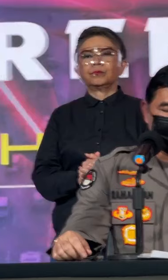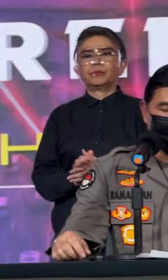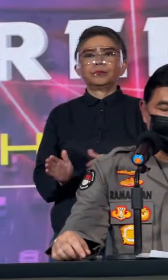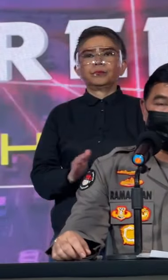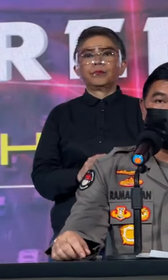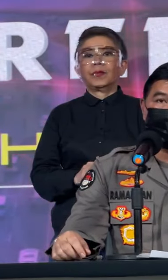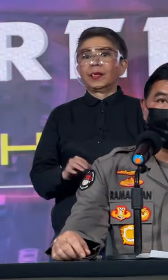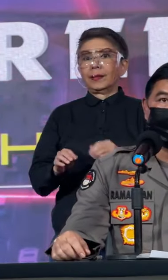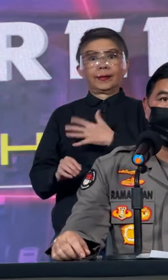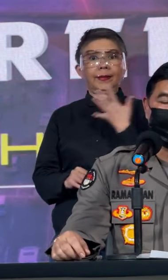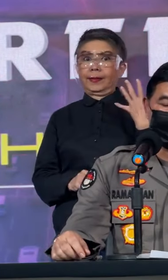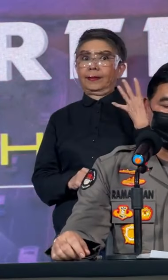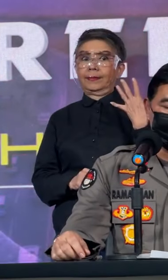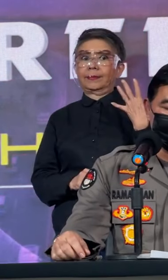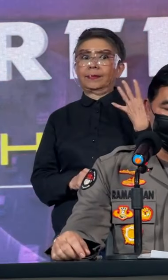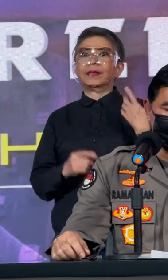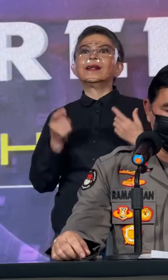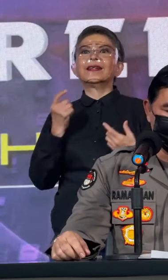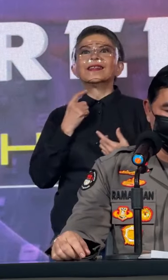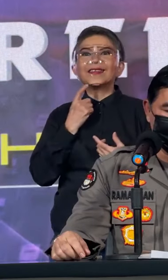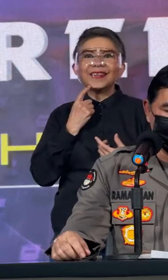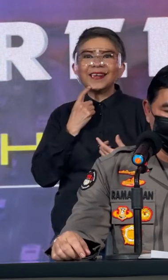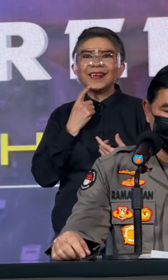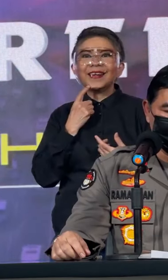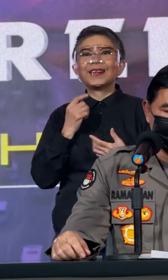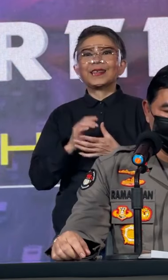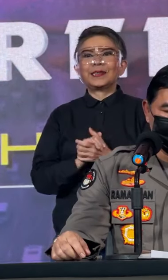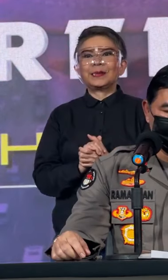Kemudian yang kelima terkait dengan